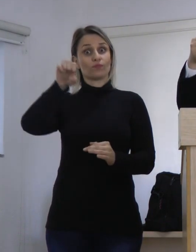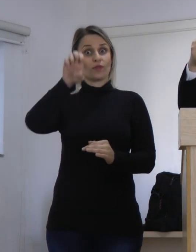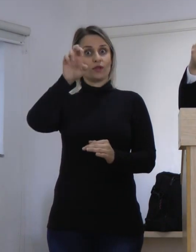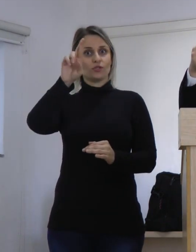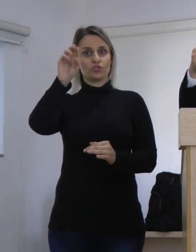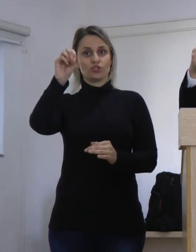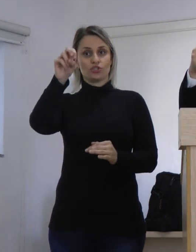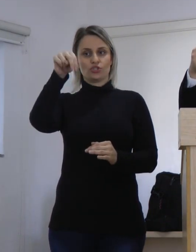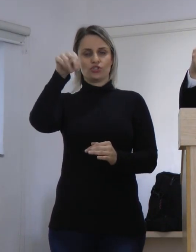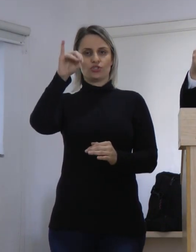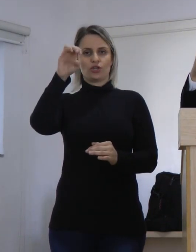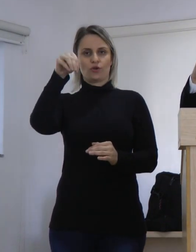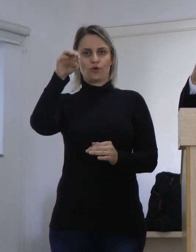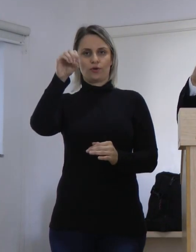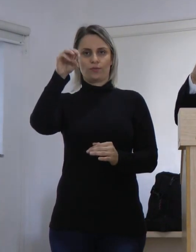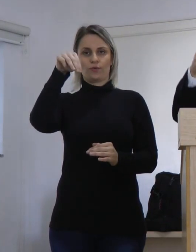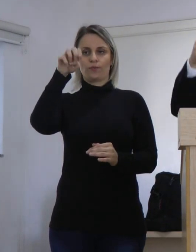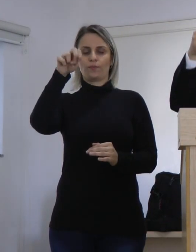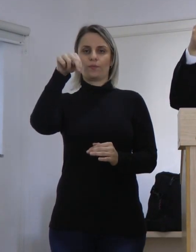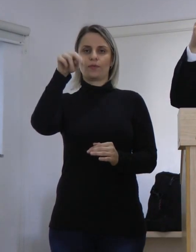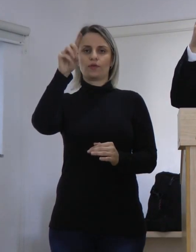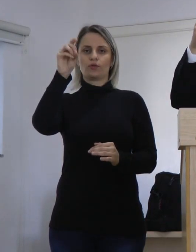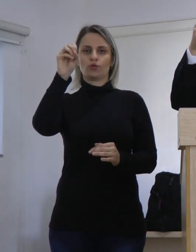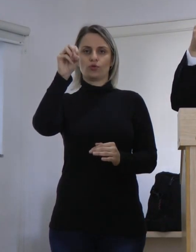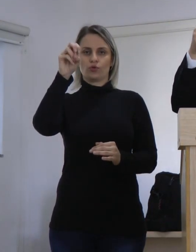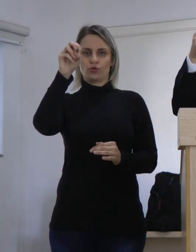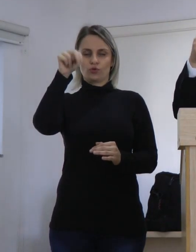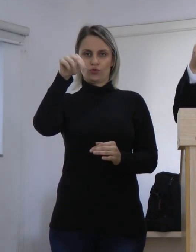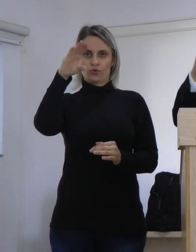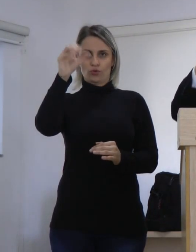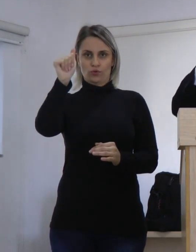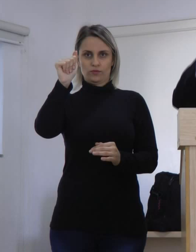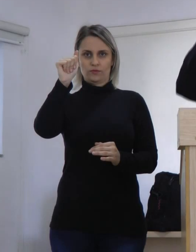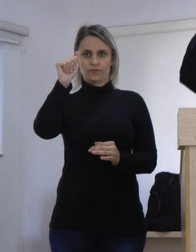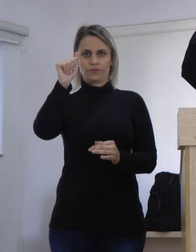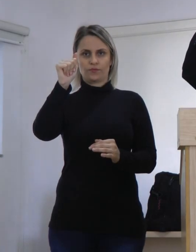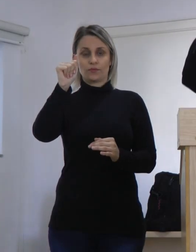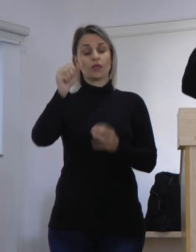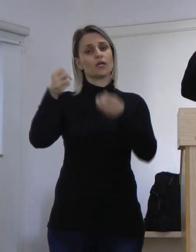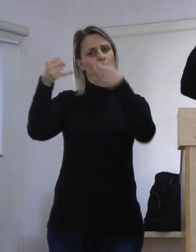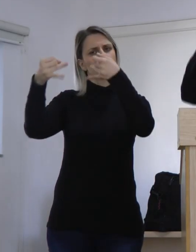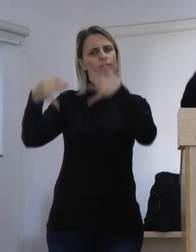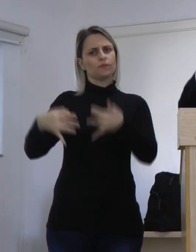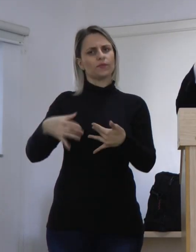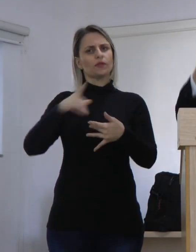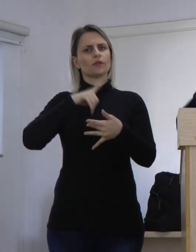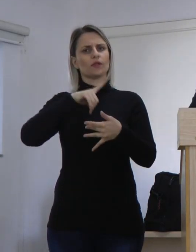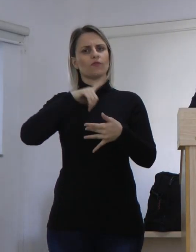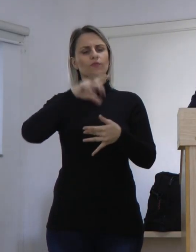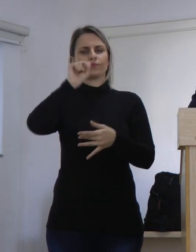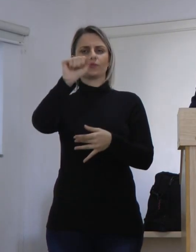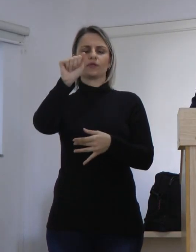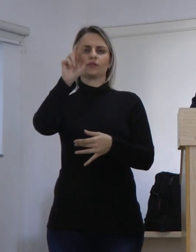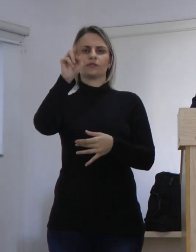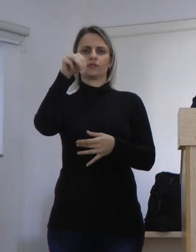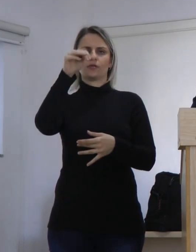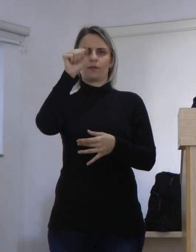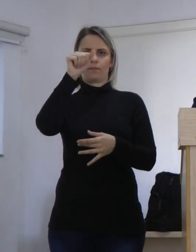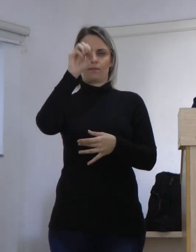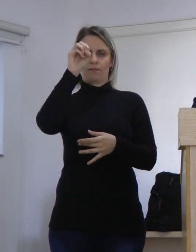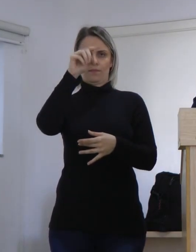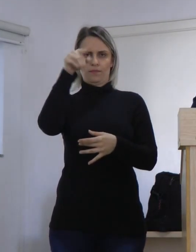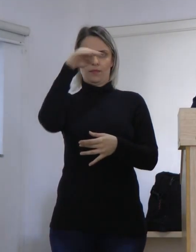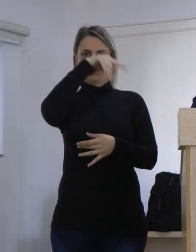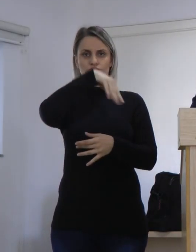gigante deitado, vai dizer que no Sermão da Montanha nós temos o roteiro para encontrar a verdadeira